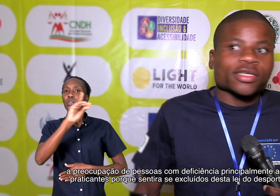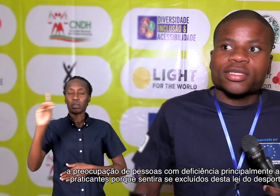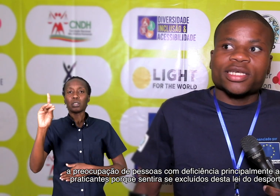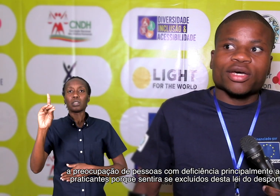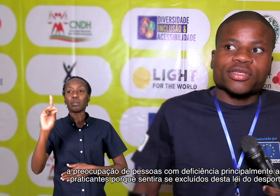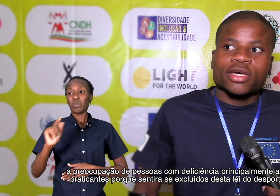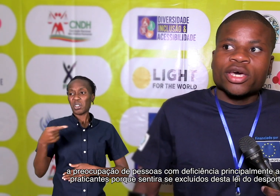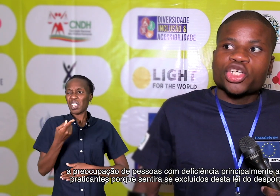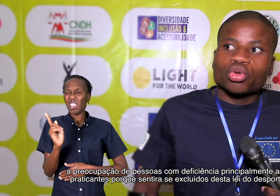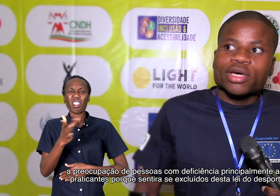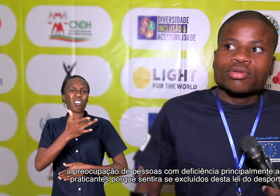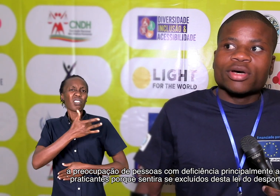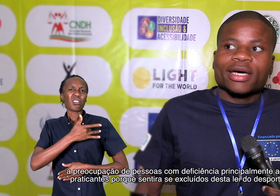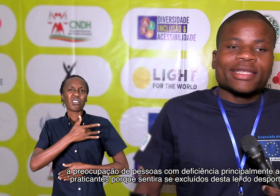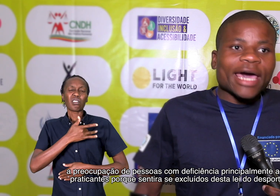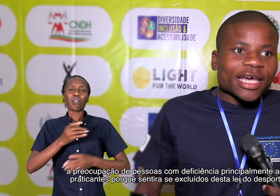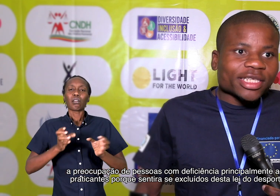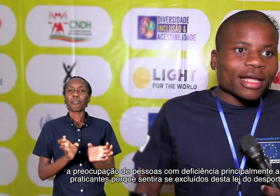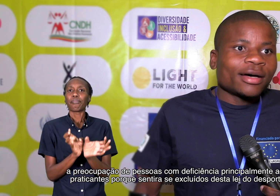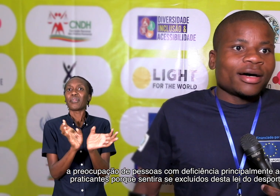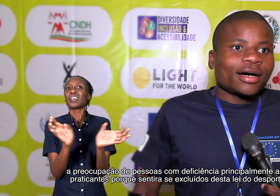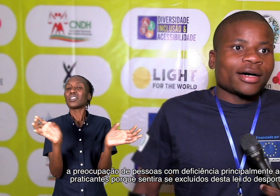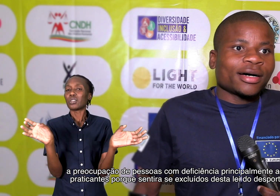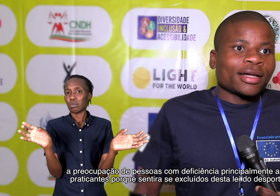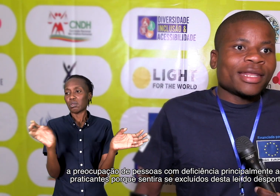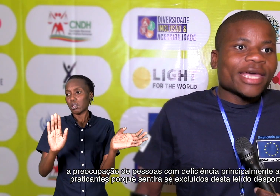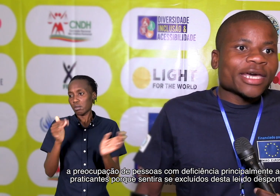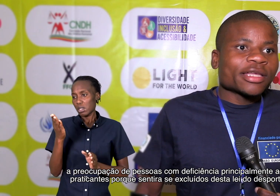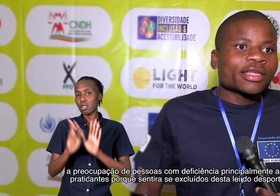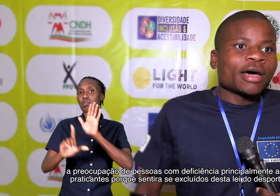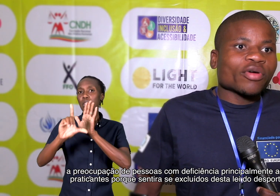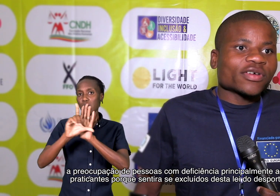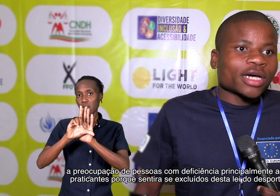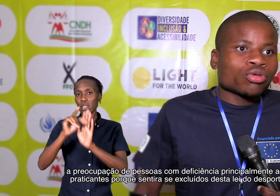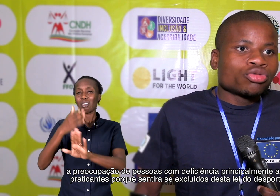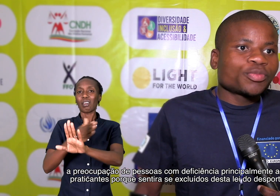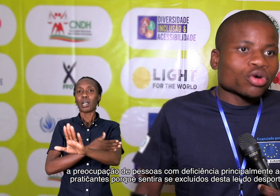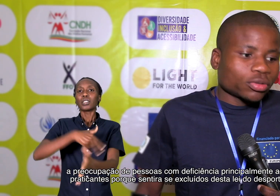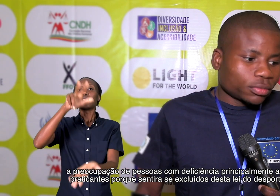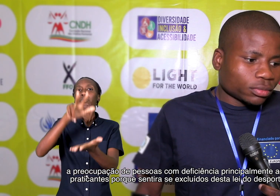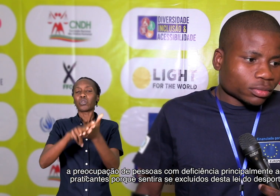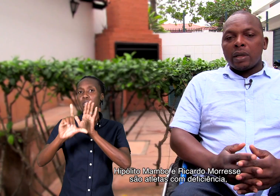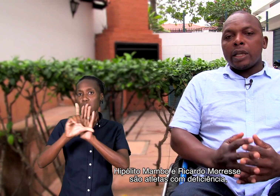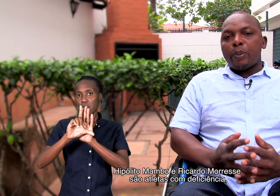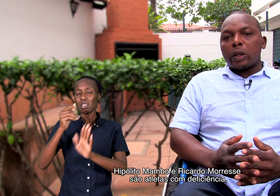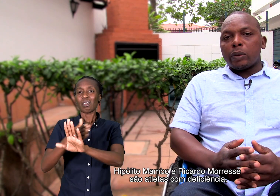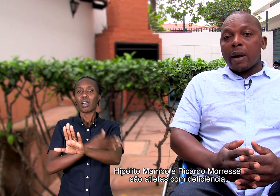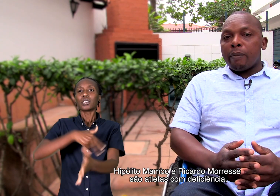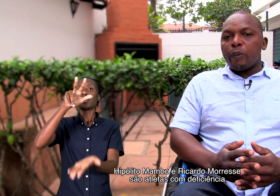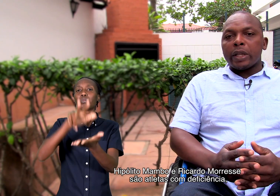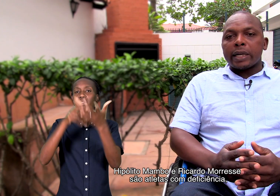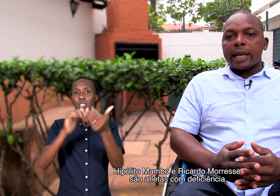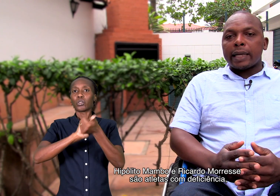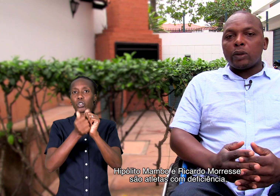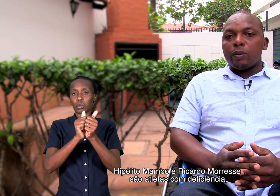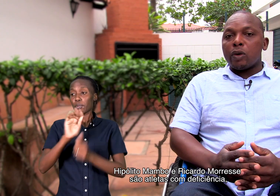porque sentiram-se excluídos desta lei de aprovação do desporto. Hipólito